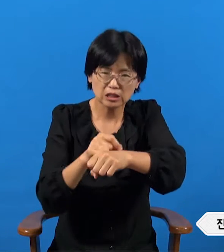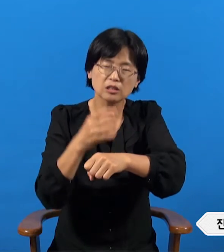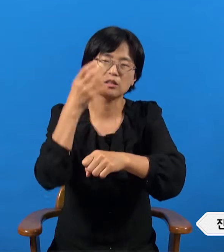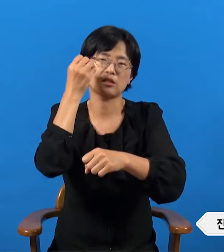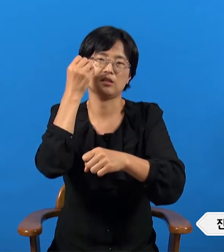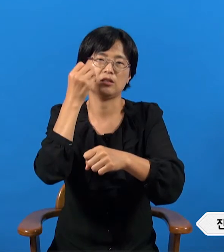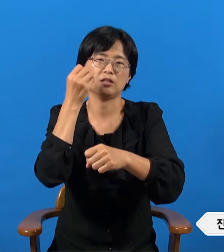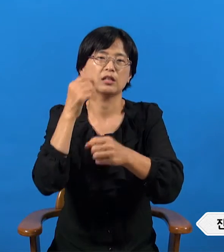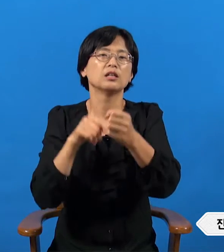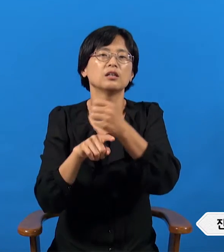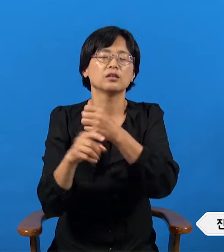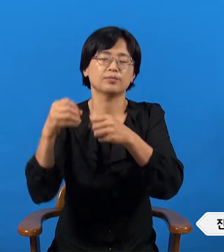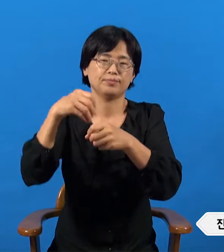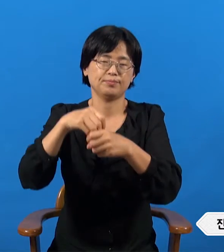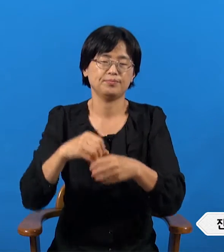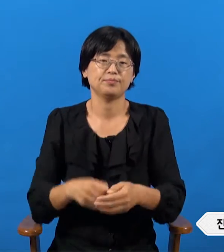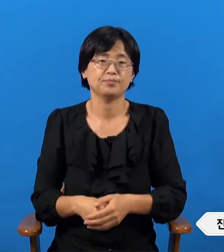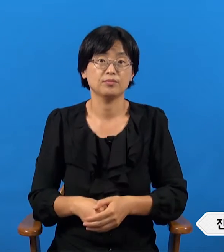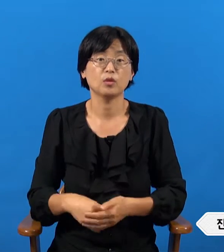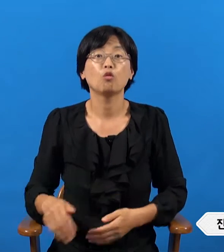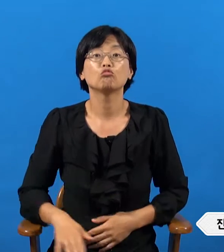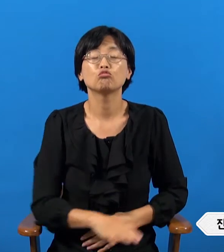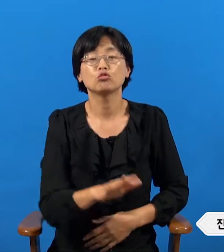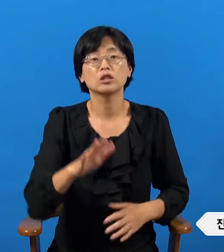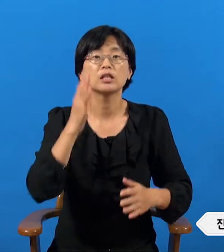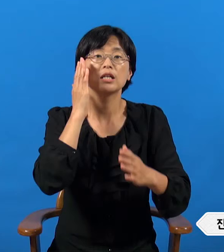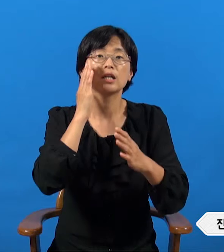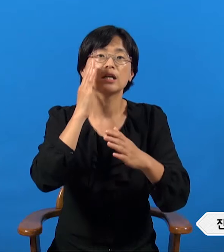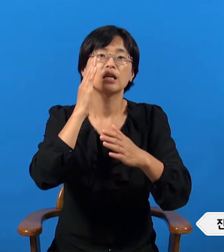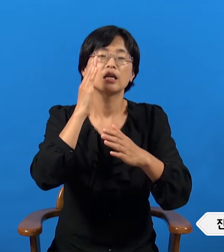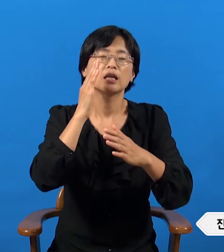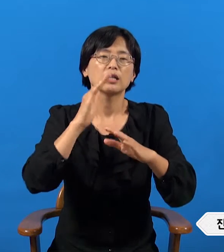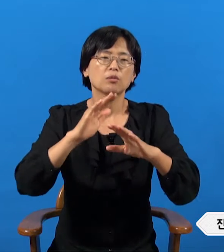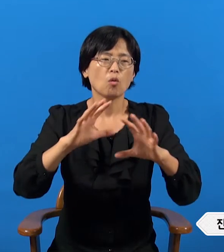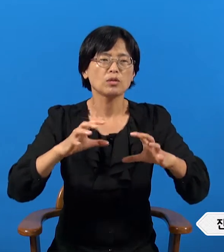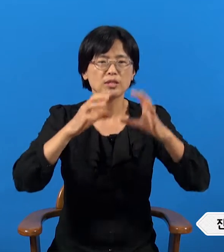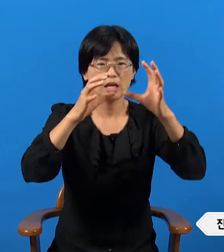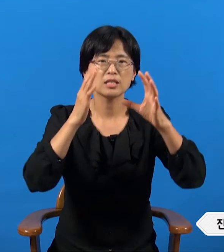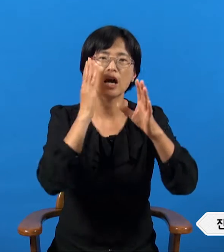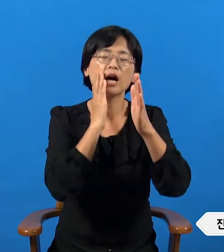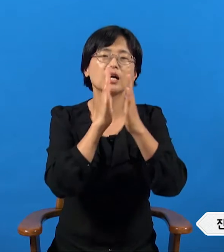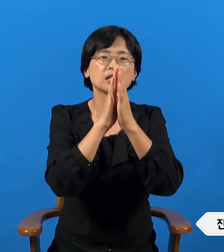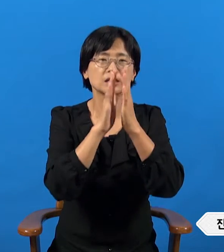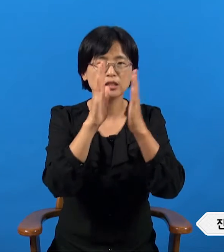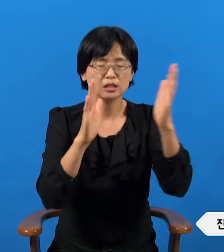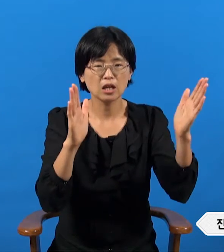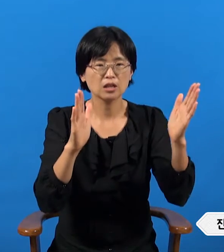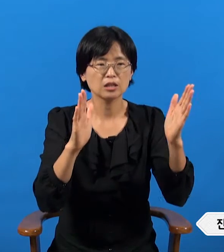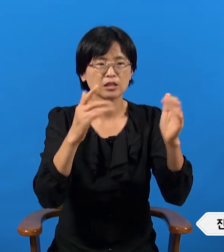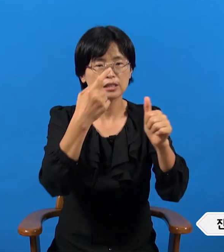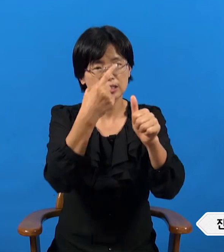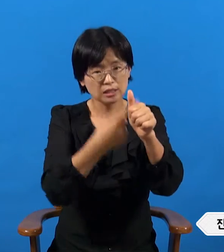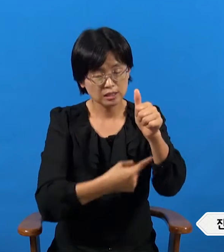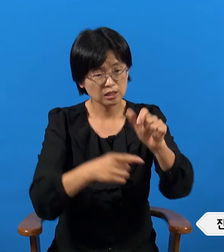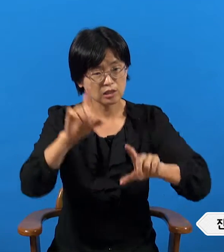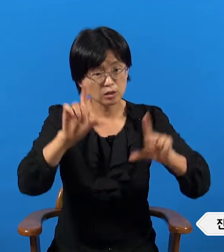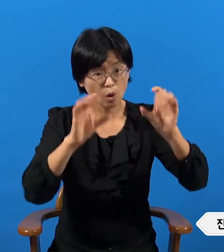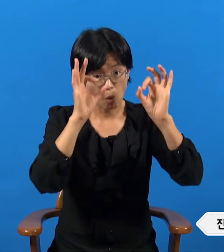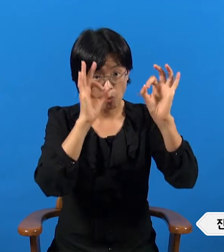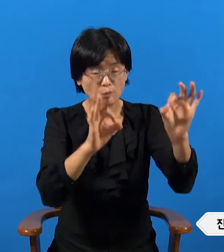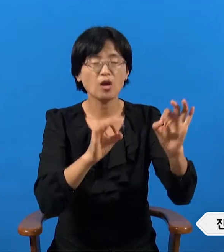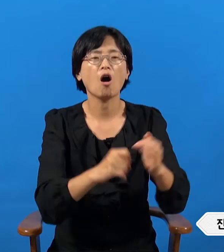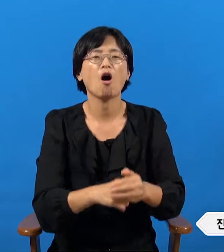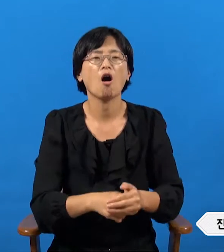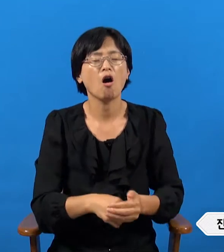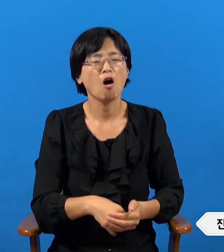지으셨습니다. 우리가 자연을 바라보면서 하나님의 놀라운 터치, 하나님의 창조를 놀라면서도 정작 나를